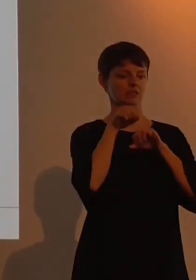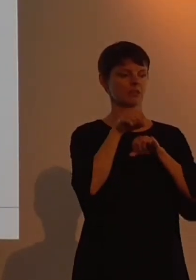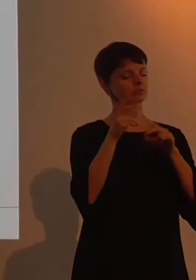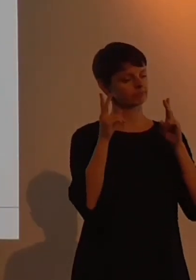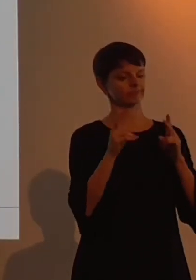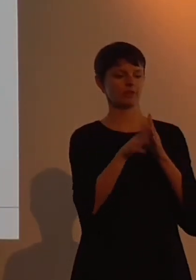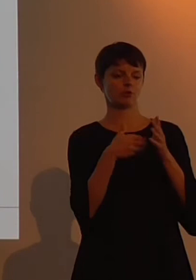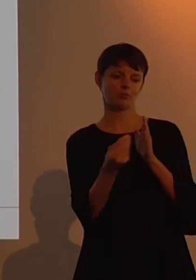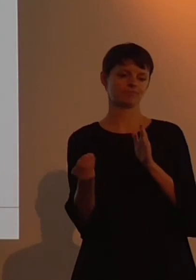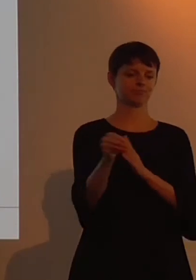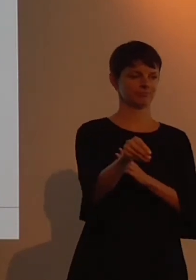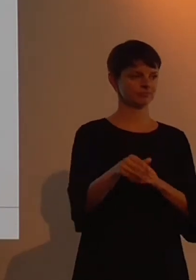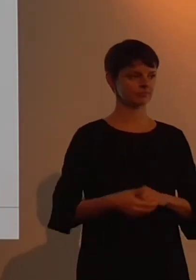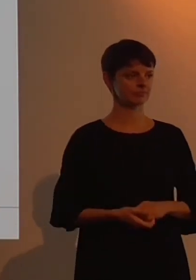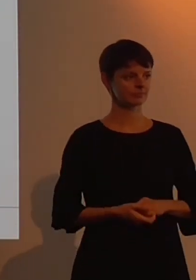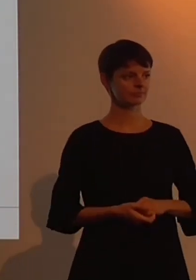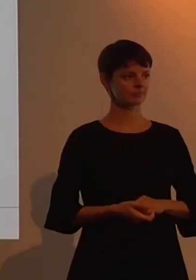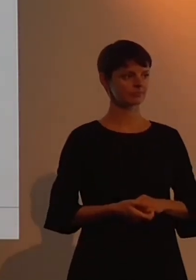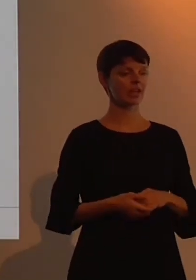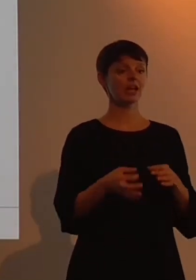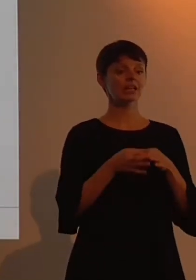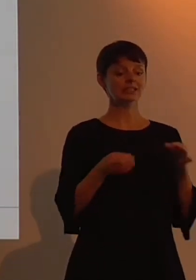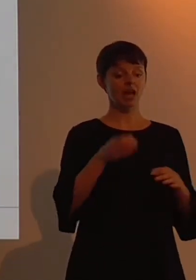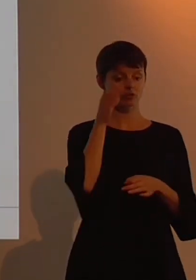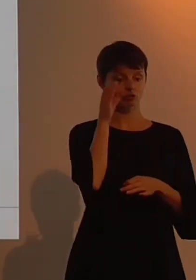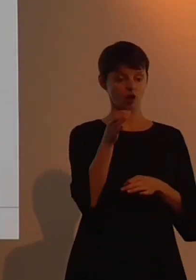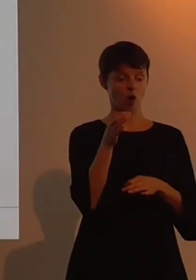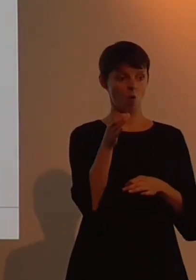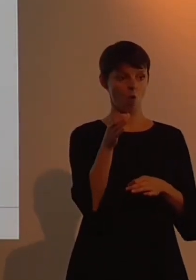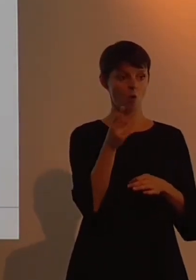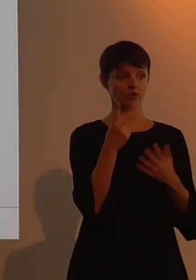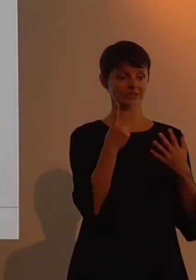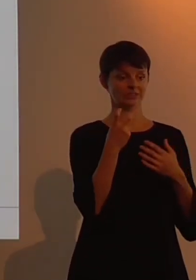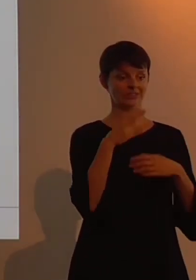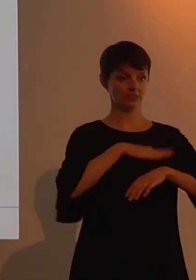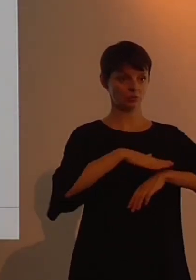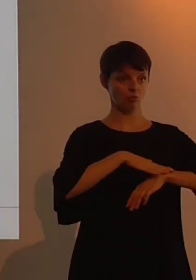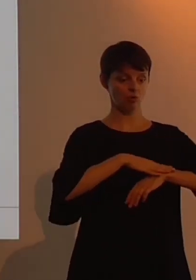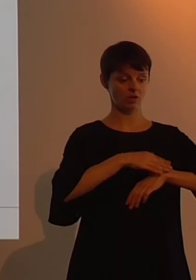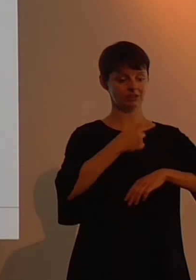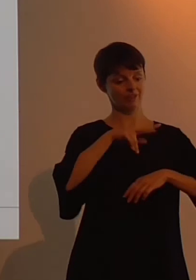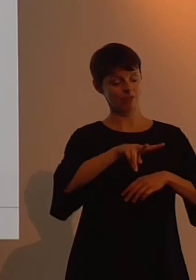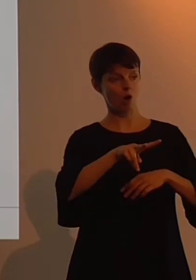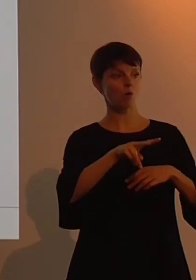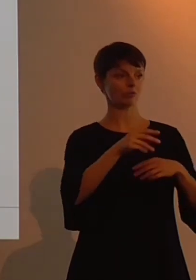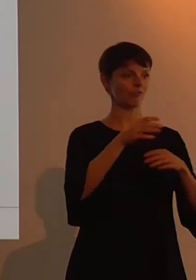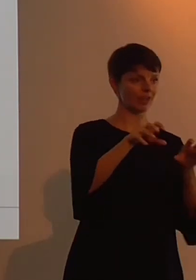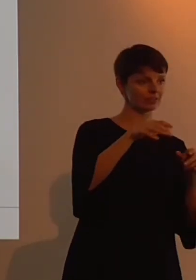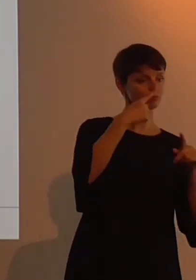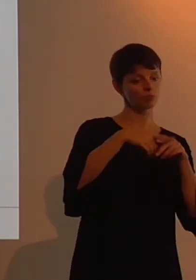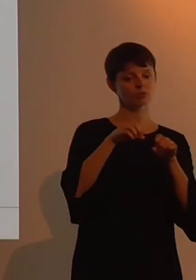wird. Und darüber haben wir eben schon gesprochen, dass es schon Voreinstellungen wie beispielsweise die Inhalte der